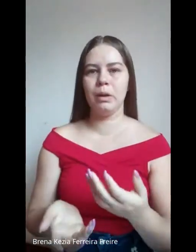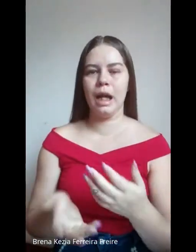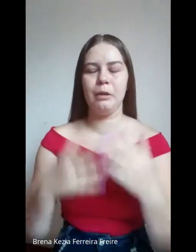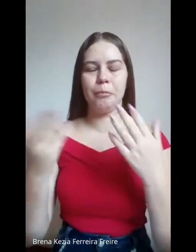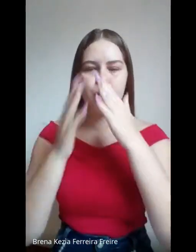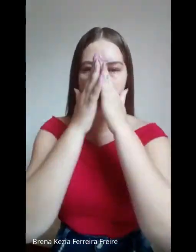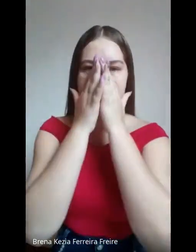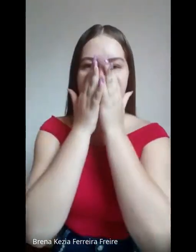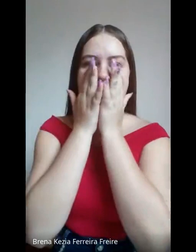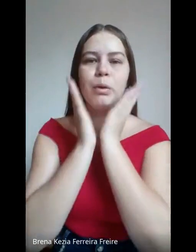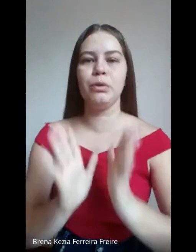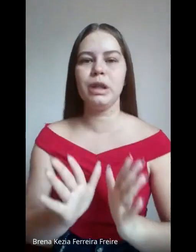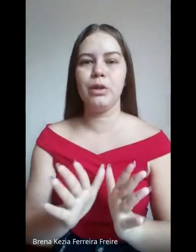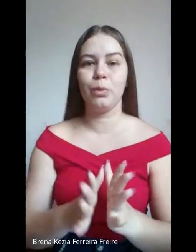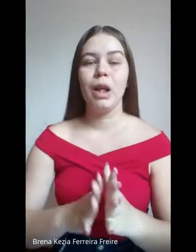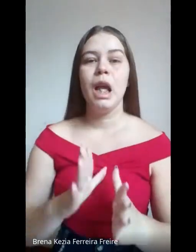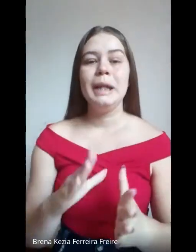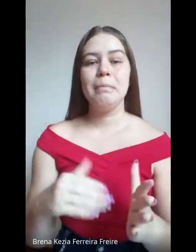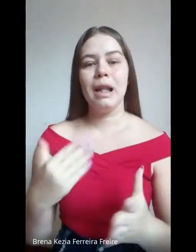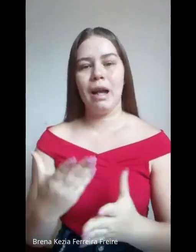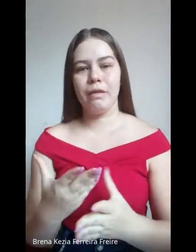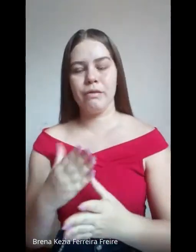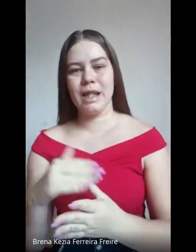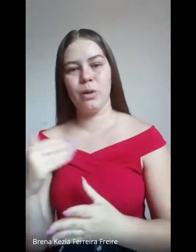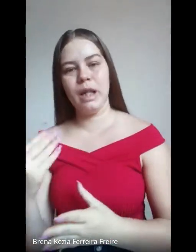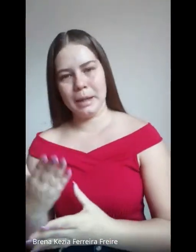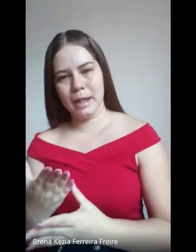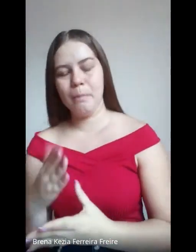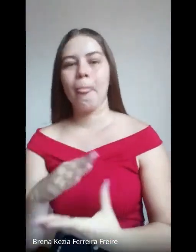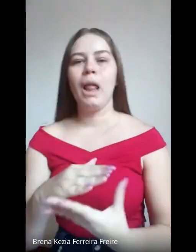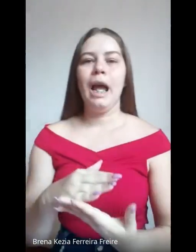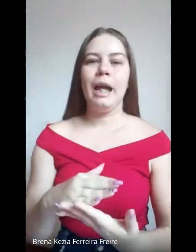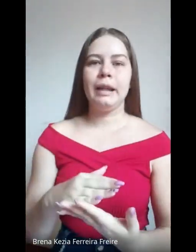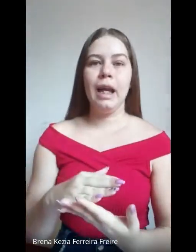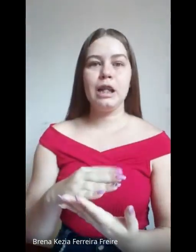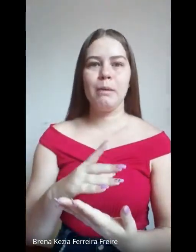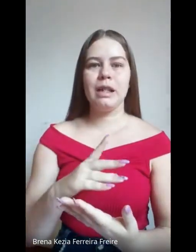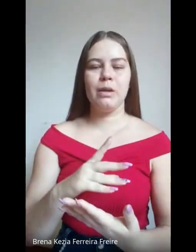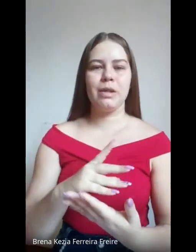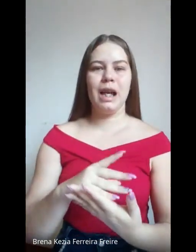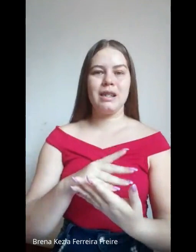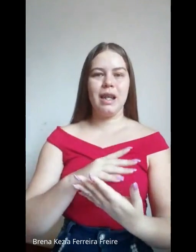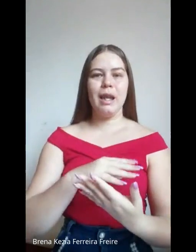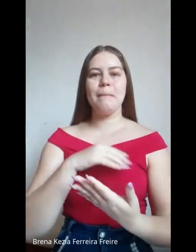vocabulário, só que saindo um pouquinho do texto. Que palavras vocês conhecem, que elas podem ser usadas em mais de